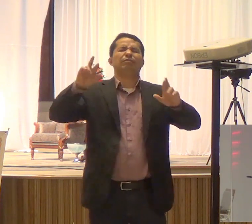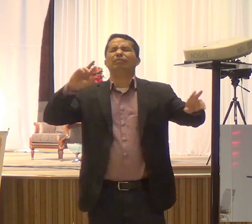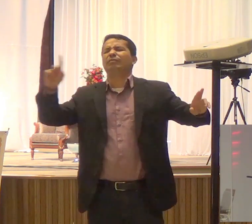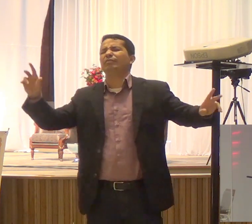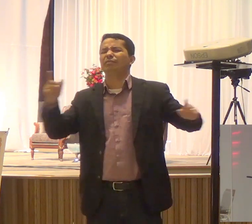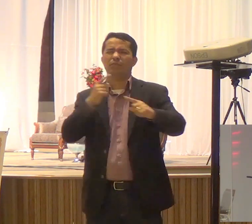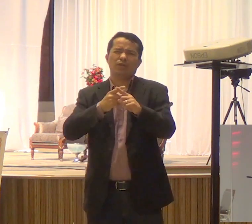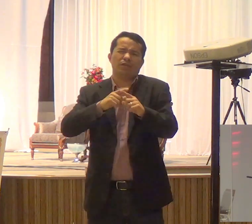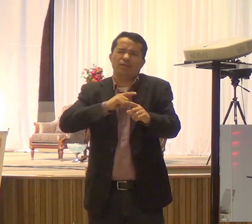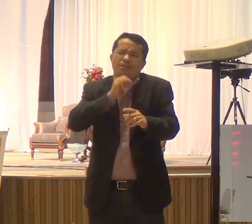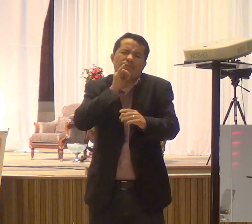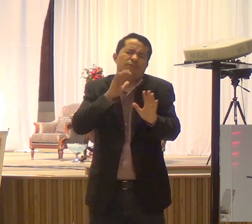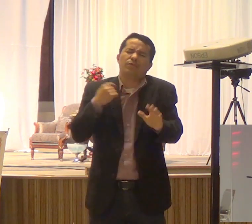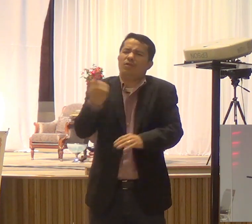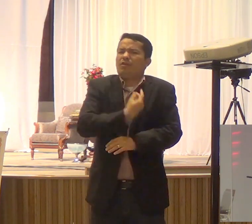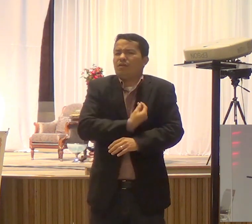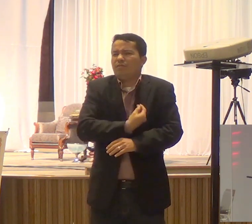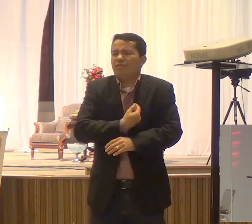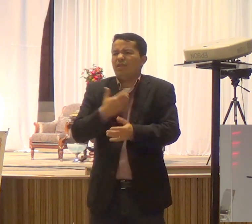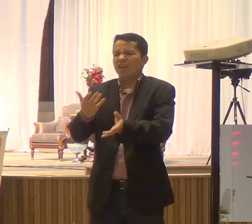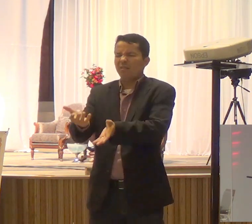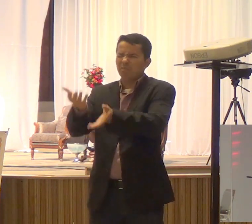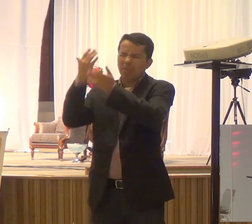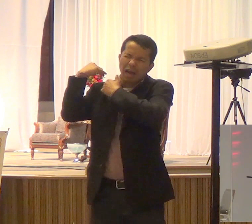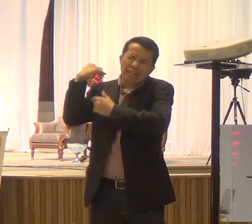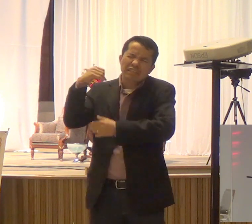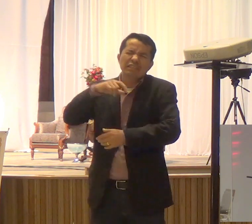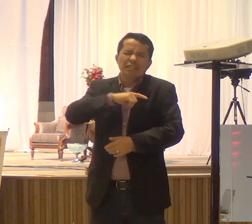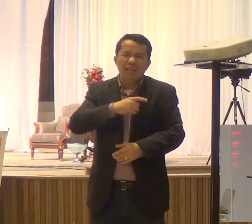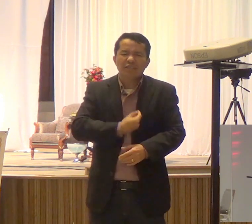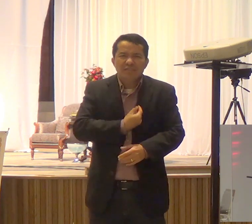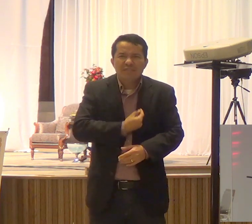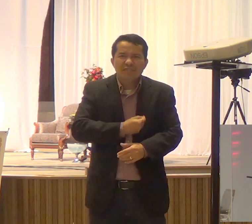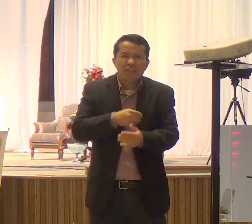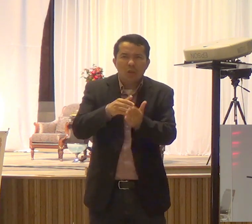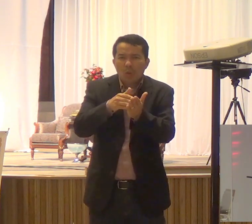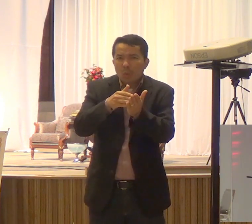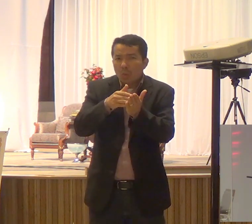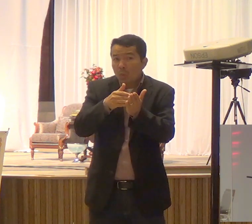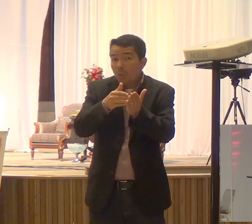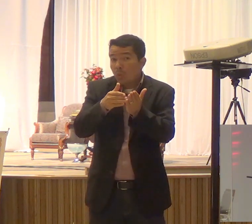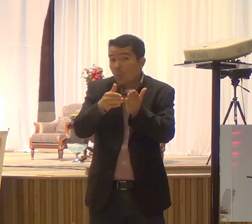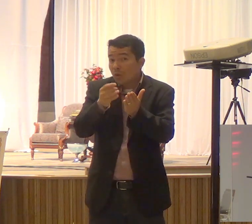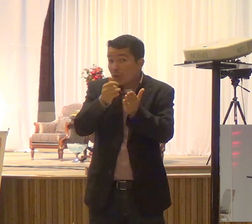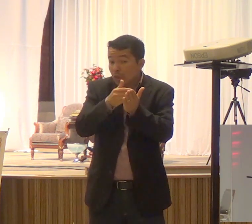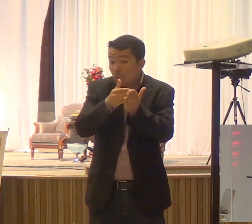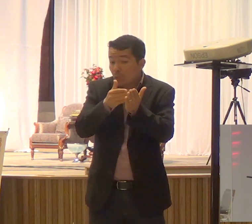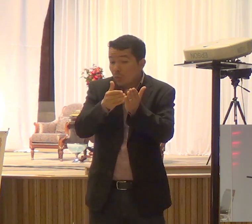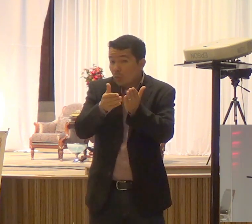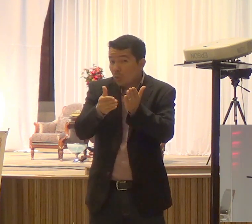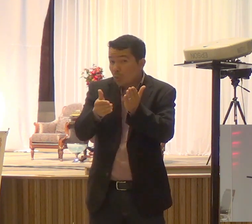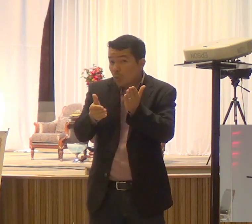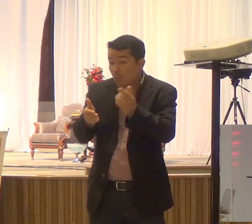começa num processo, lá no início, de não frutificar, entende?